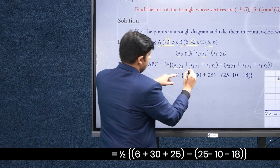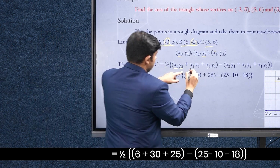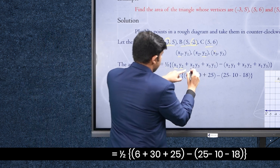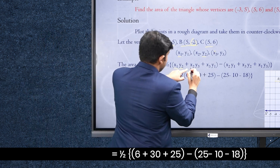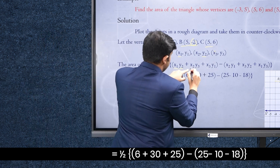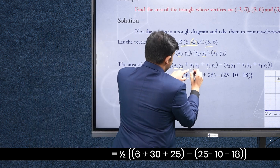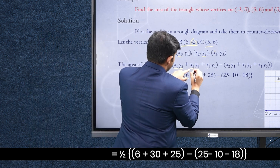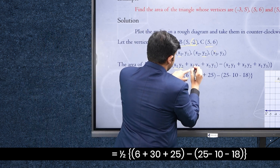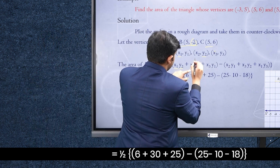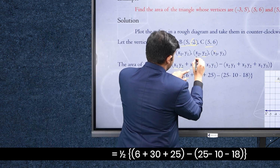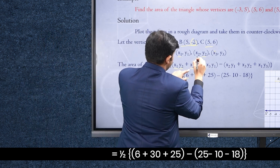18.